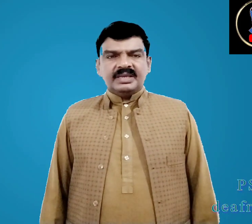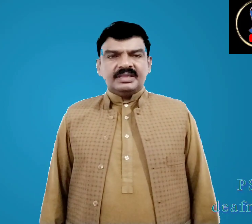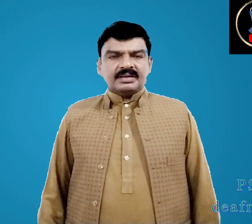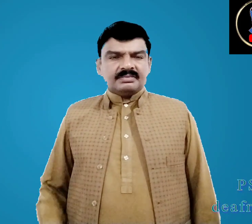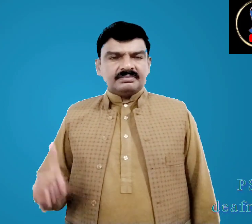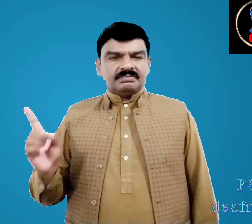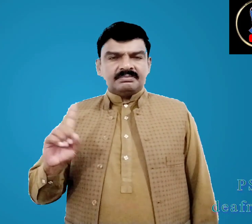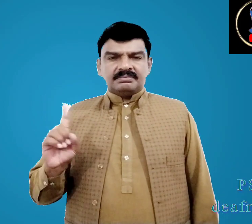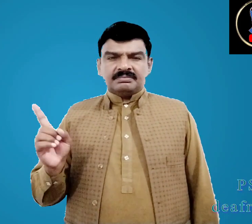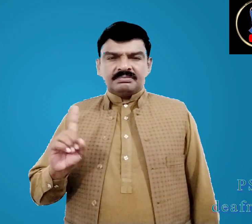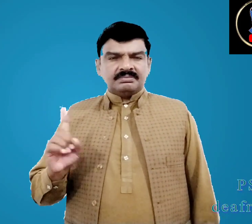नीदर,